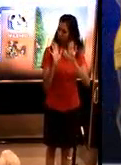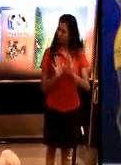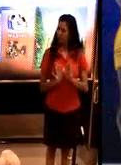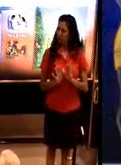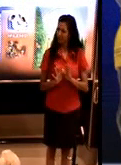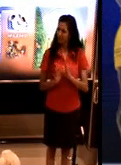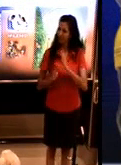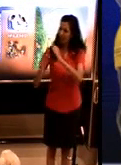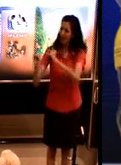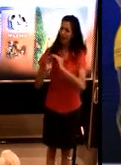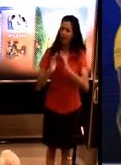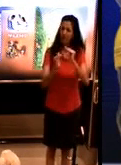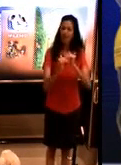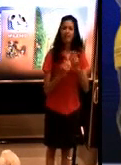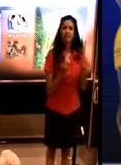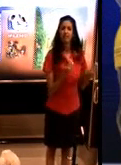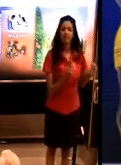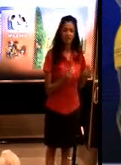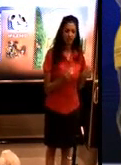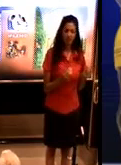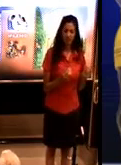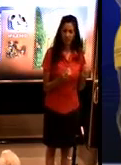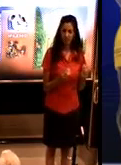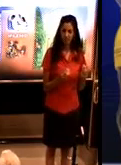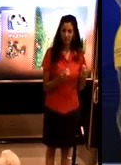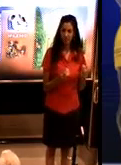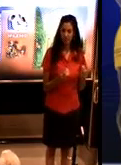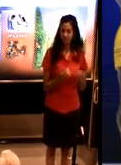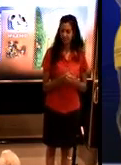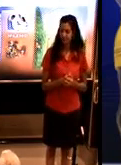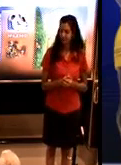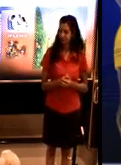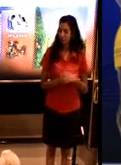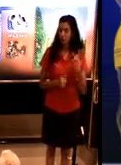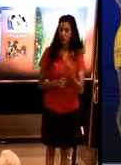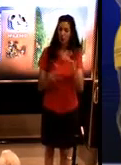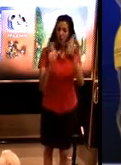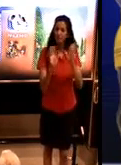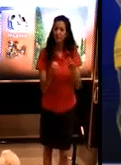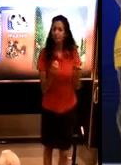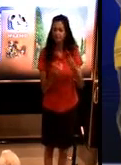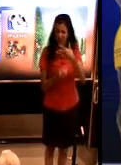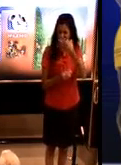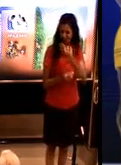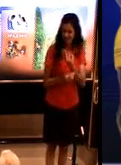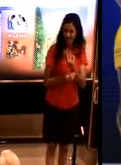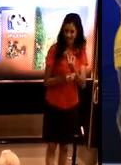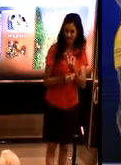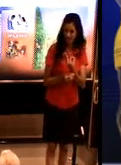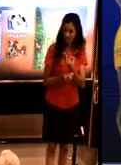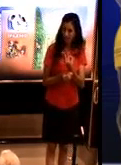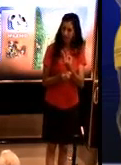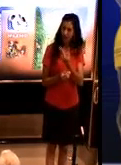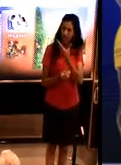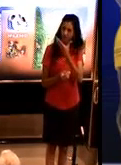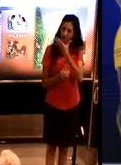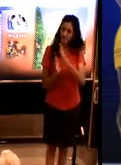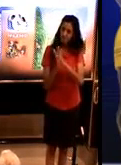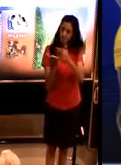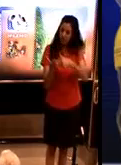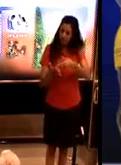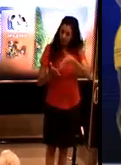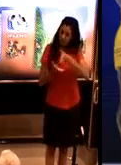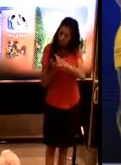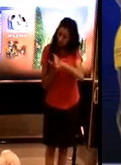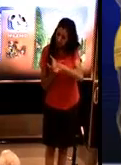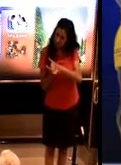¿Cuán ciertamente es nuestra preparación para la eternidad, mis hermanos? ¿Estamos aferrados a la palabra de Dios